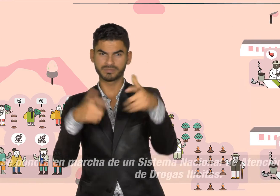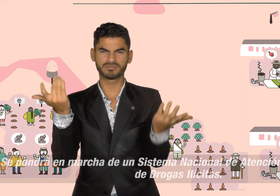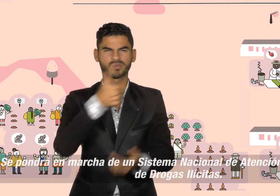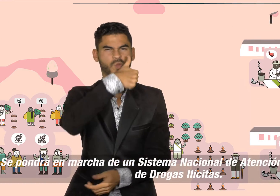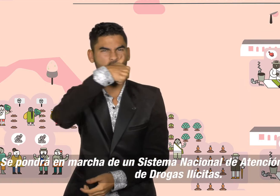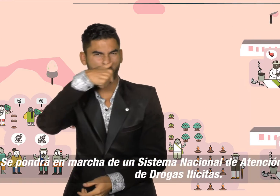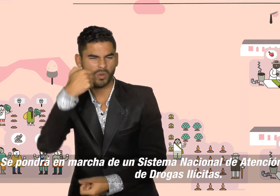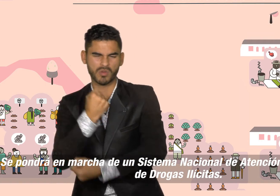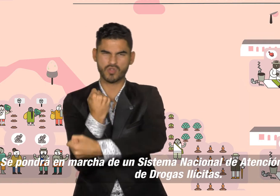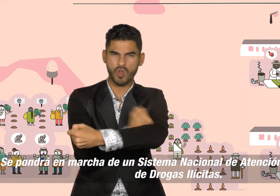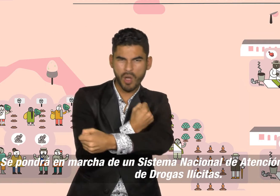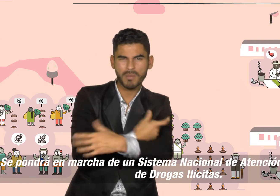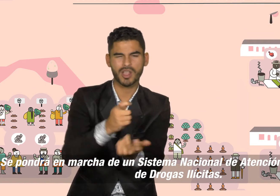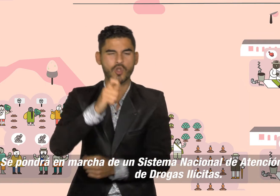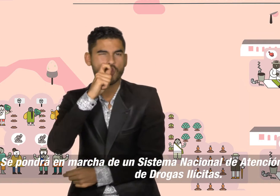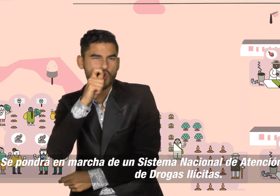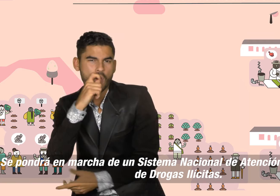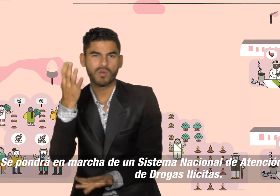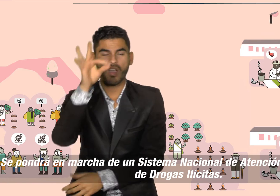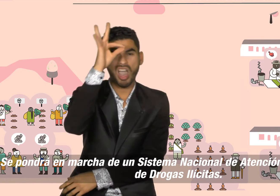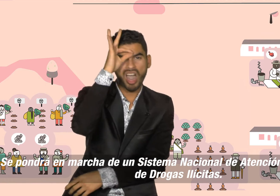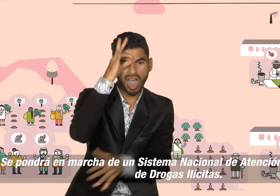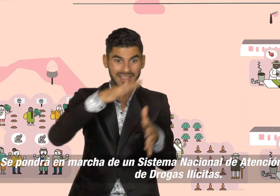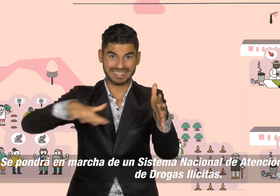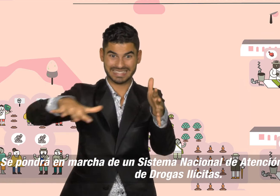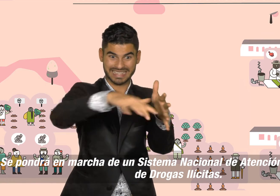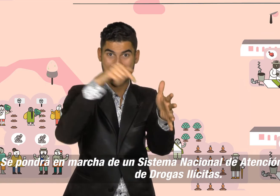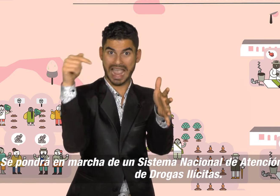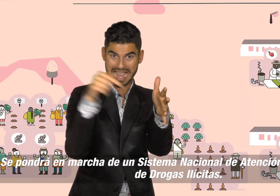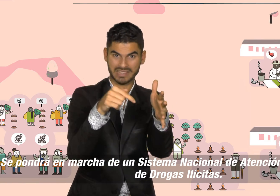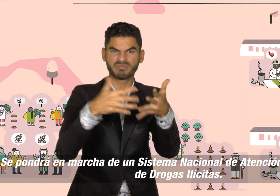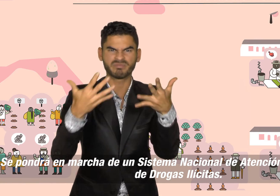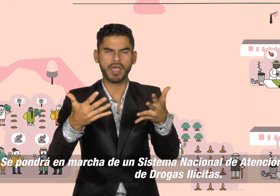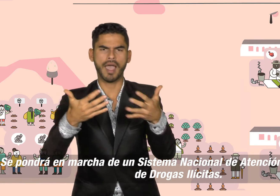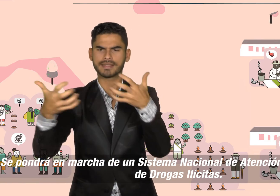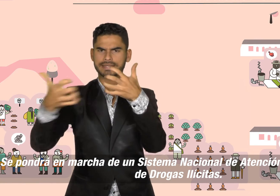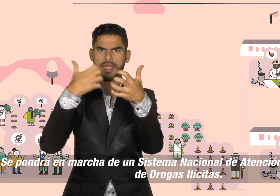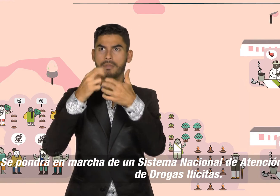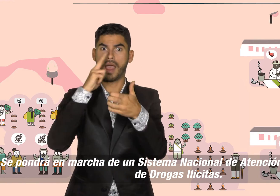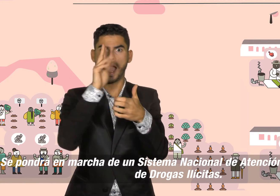Se pondrá en marcha un Sistema Nacional de Atención al Consumidor de Drogas Ilícitas